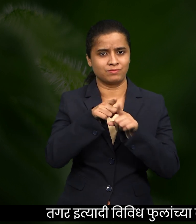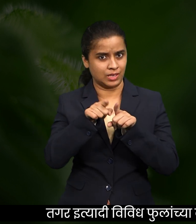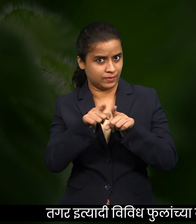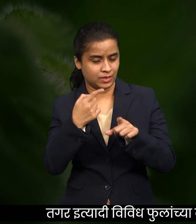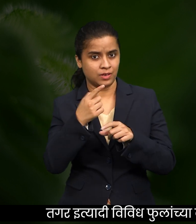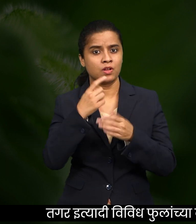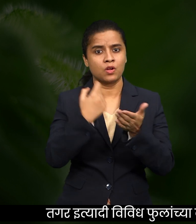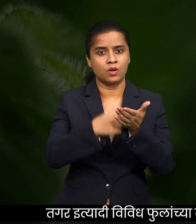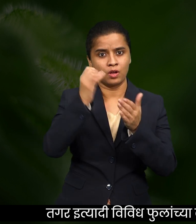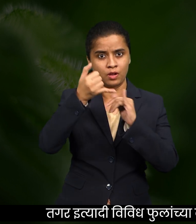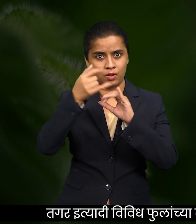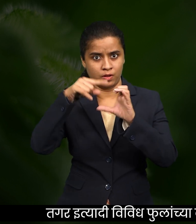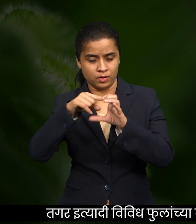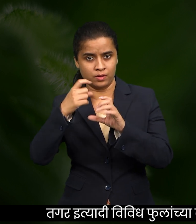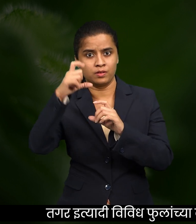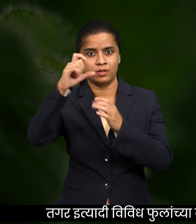आणि वास पहा.